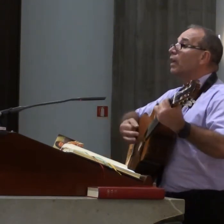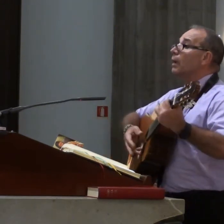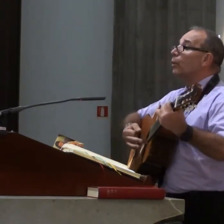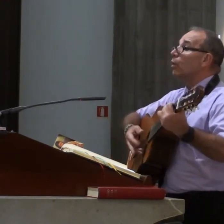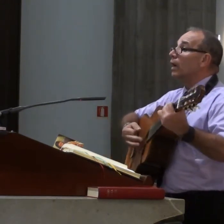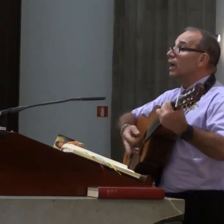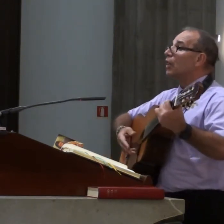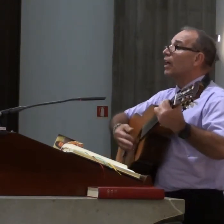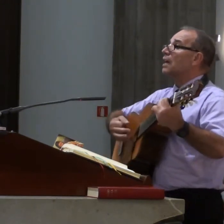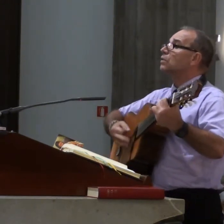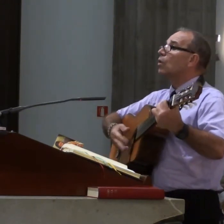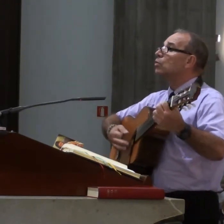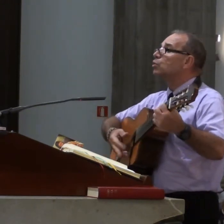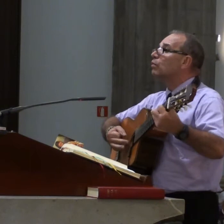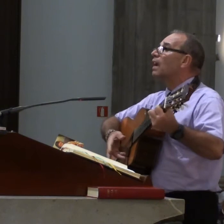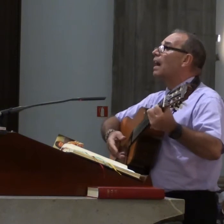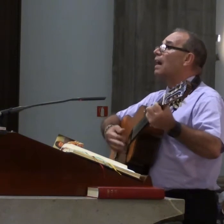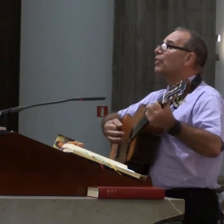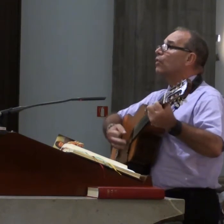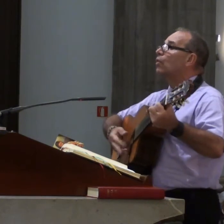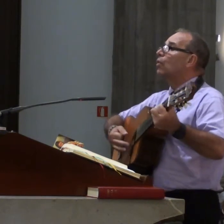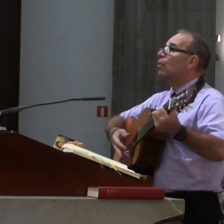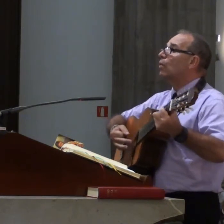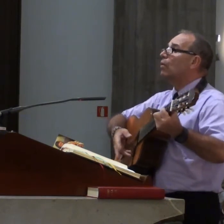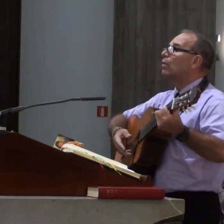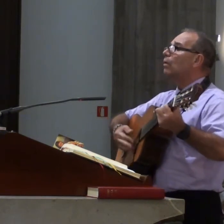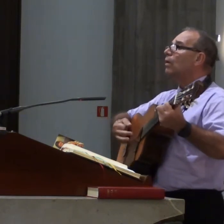y la recolectas con